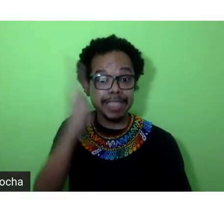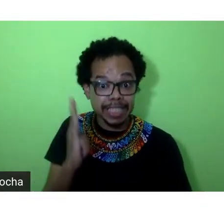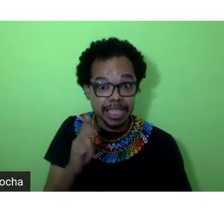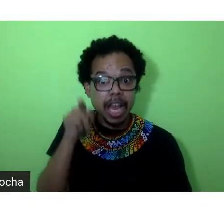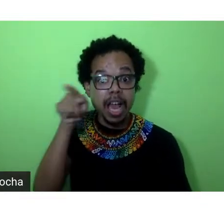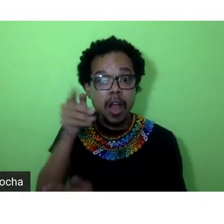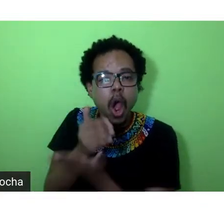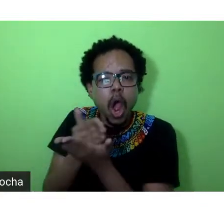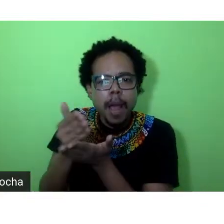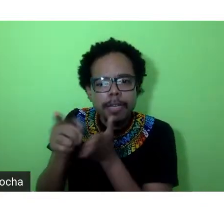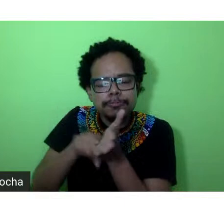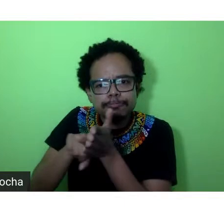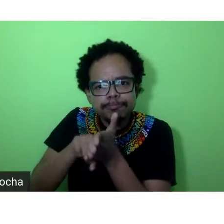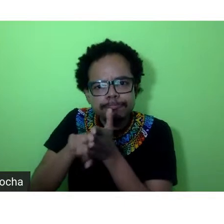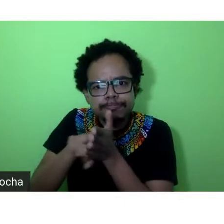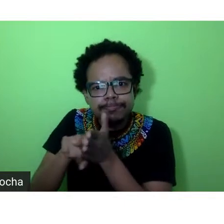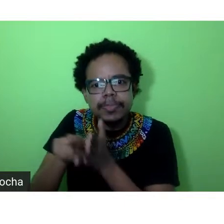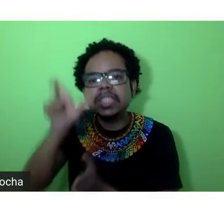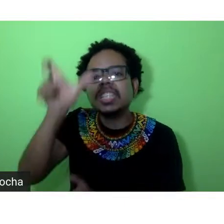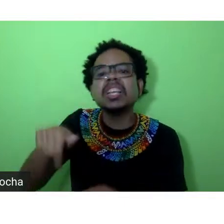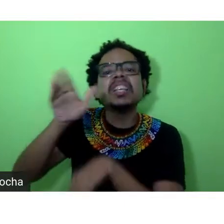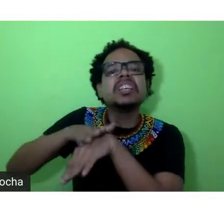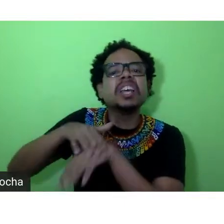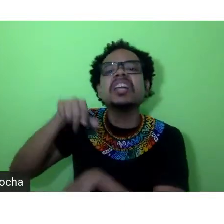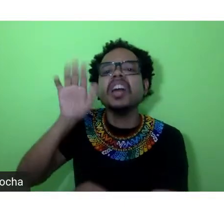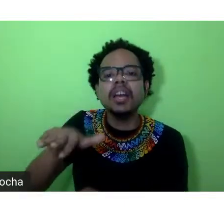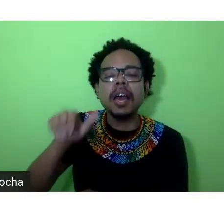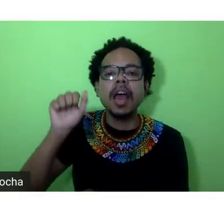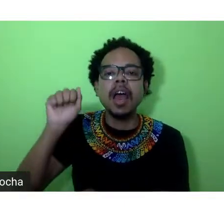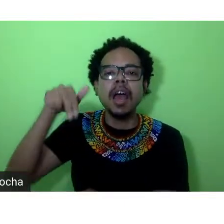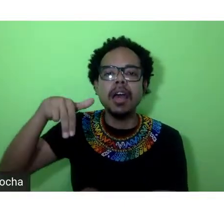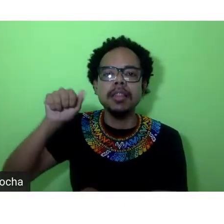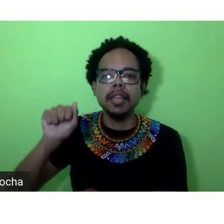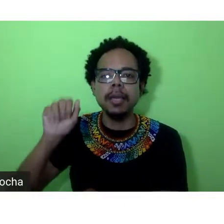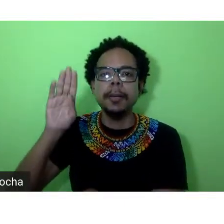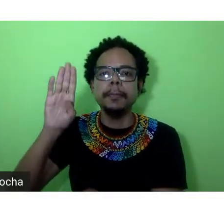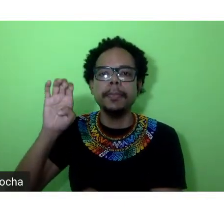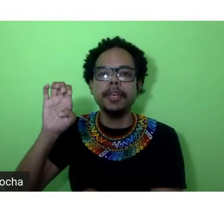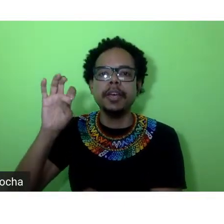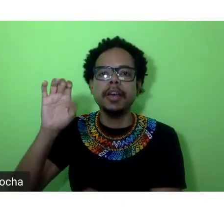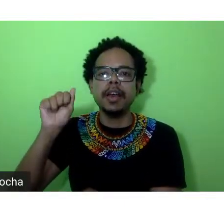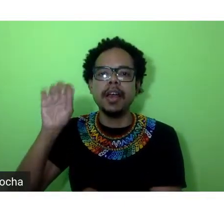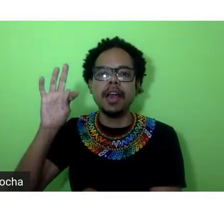E aí E aí